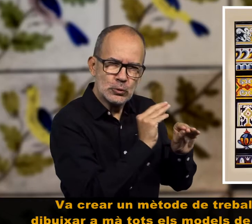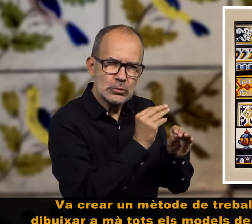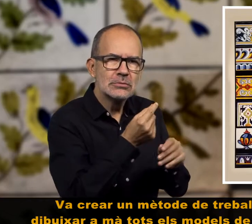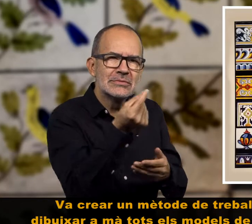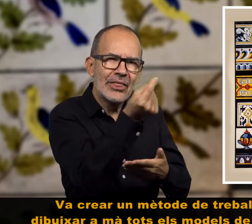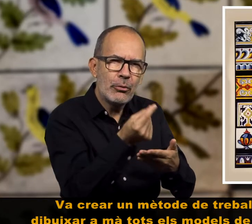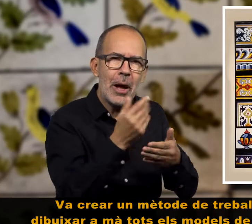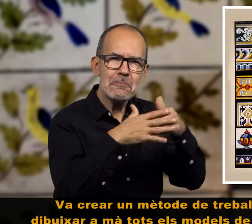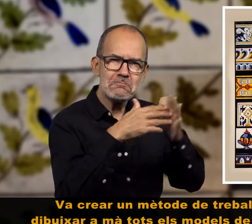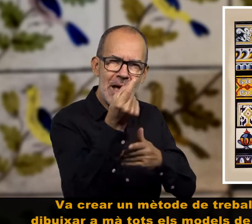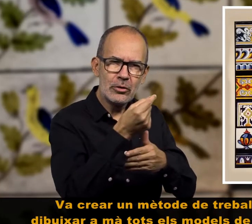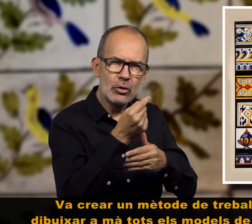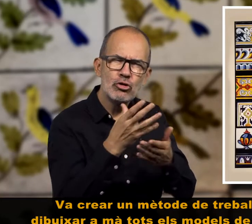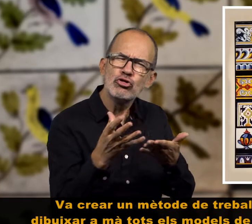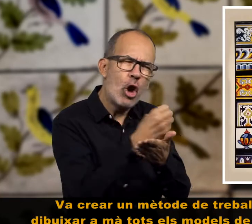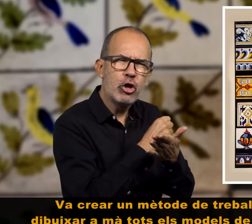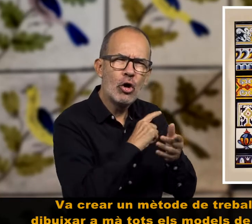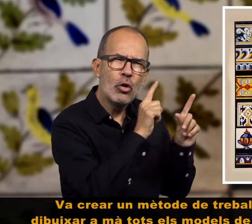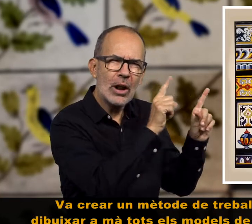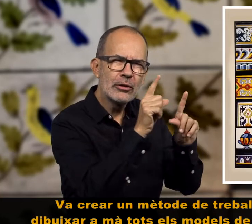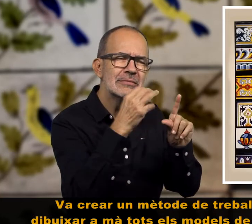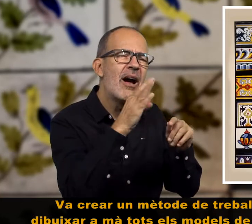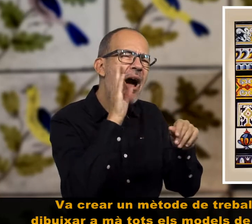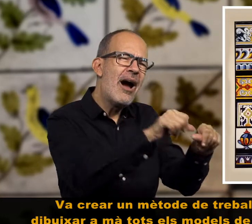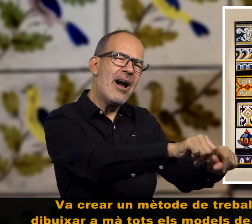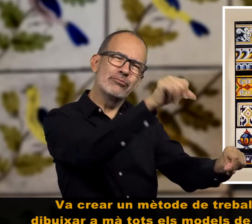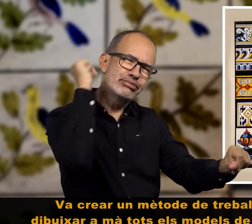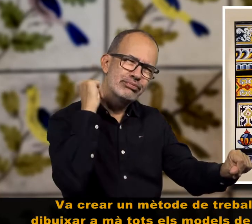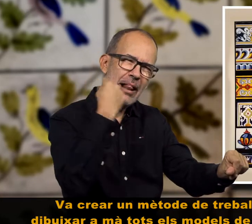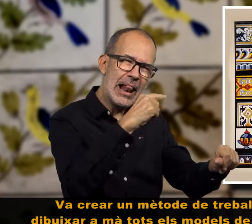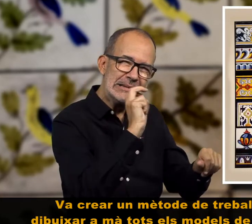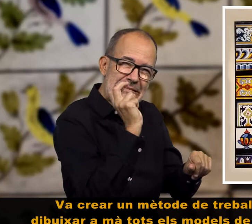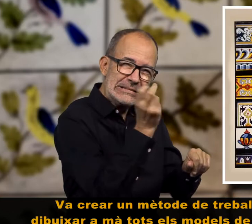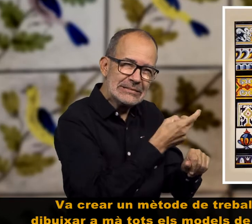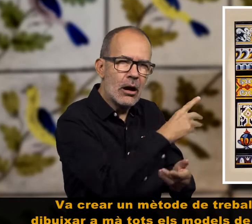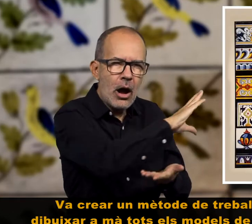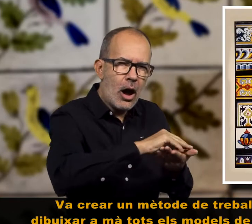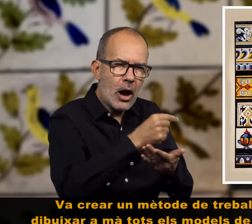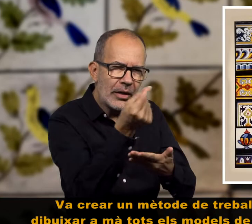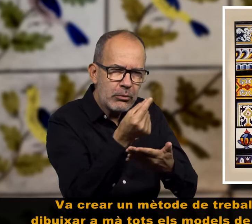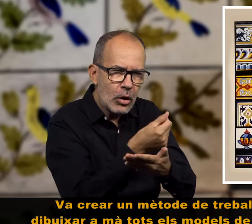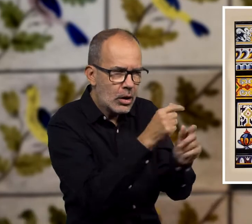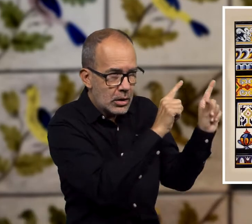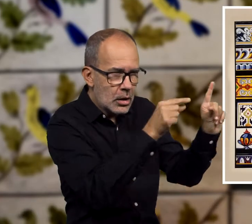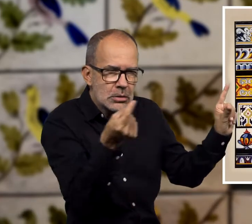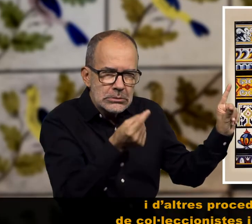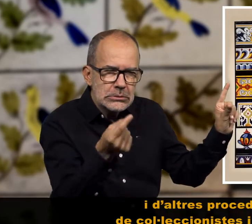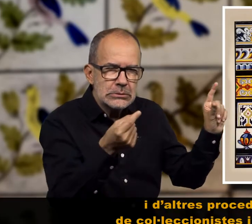Va crear un mètode de treball que consistia en dibuixar a mà tots els models de les rajoles que tenia i d'altres procedents